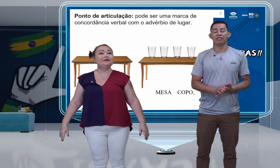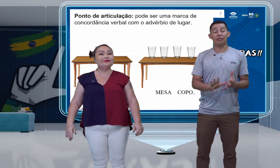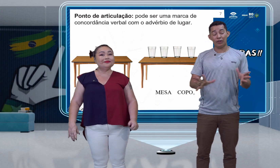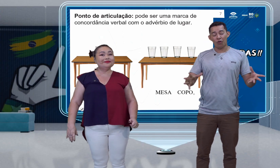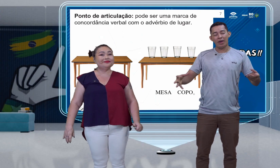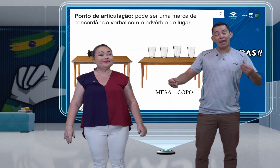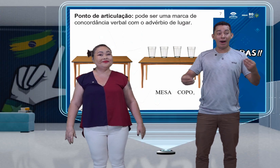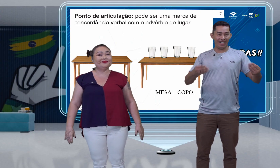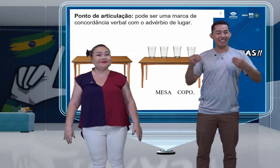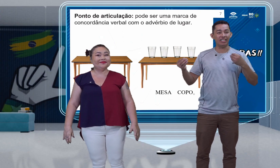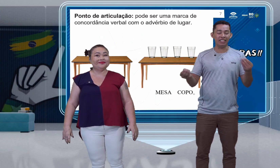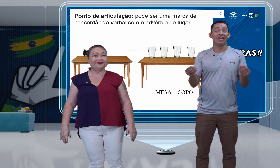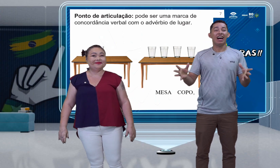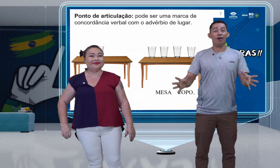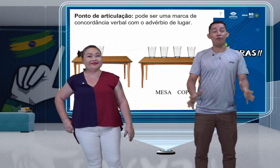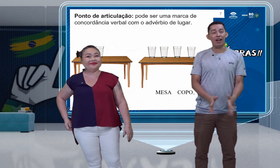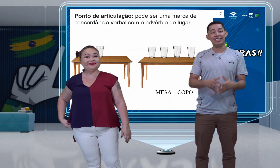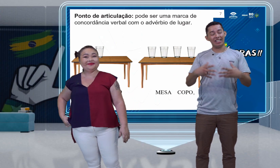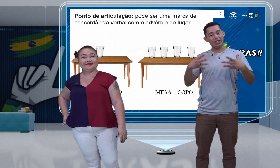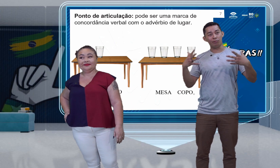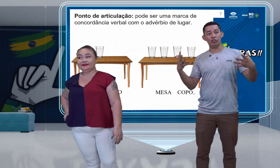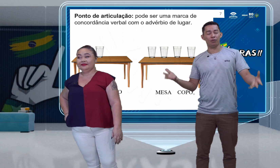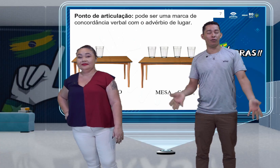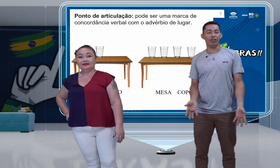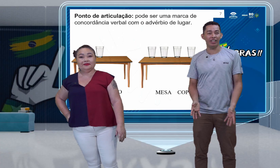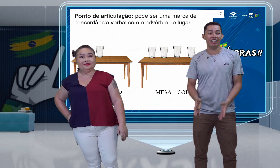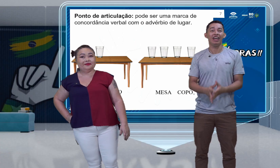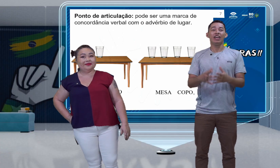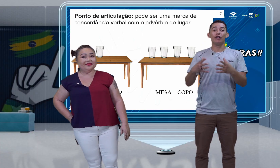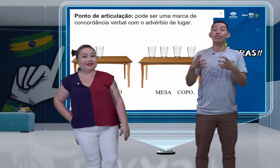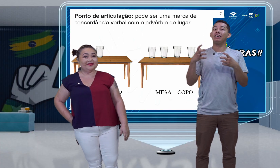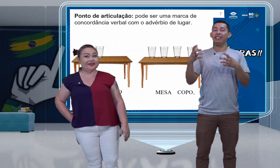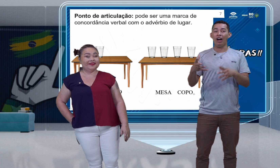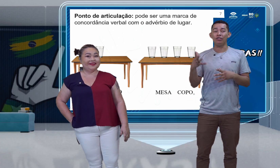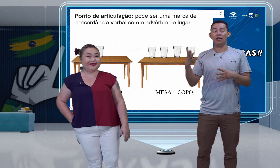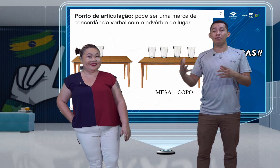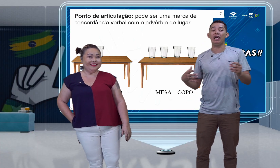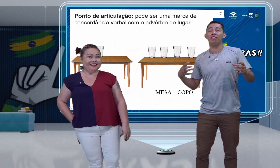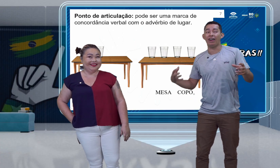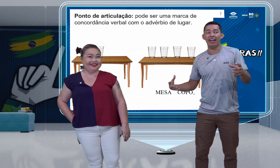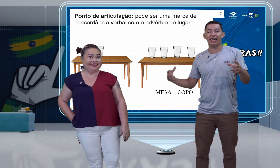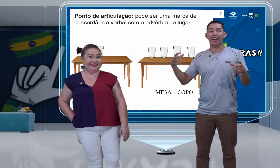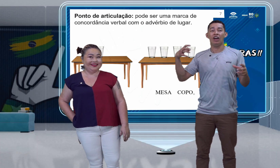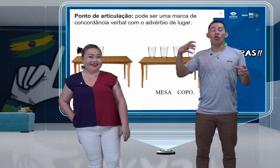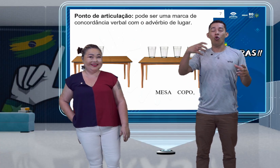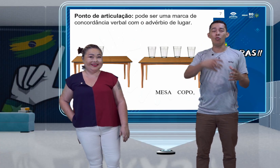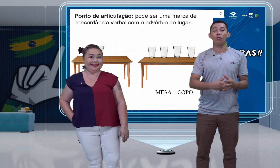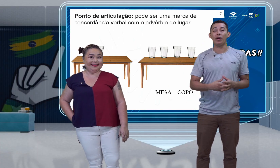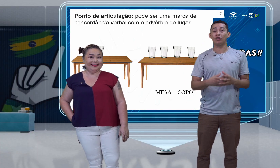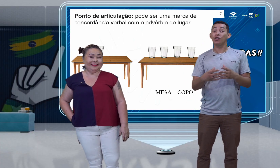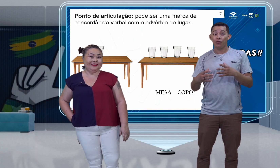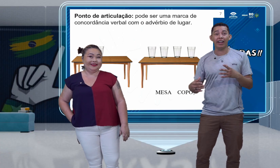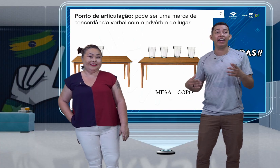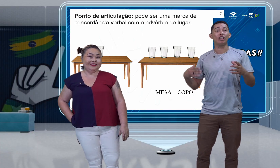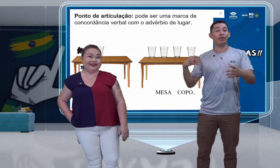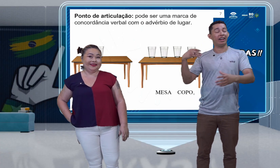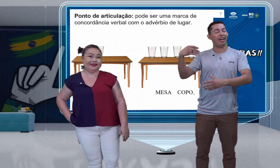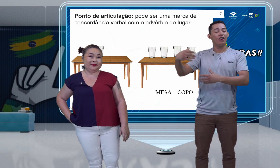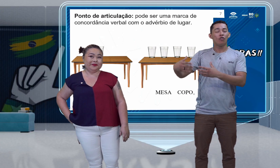Tá vendo como é que é bacana? A frase ela se modifica e o sinal também ele vai ganhar um movimento diferente, vai ganhar